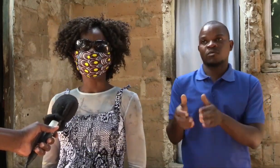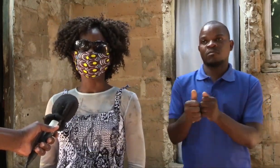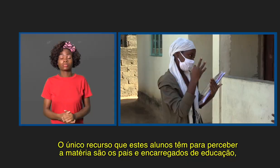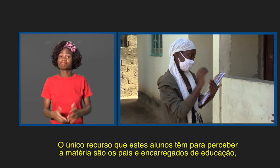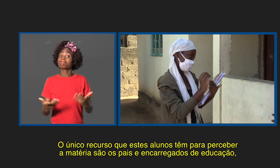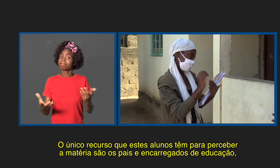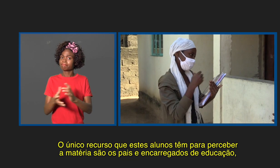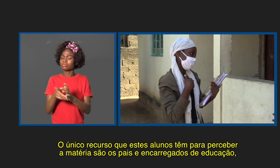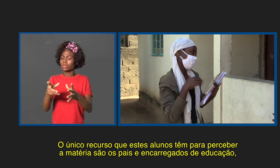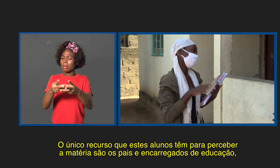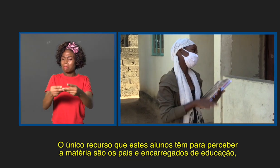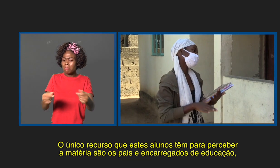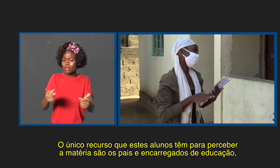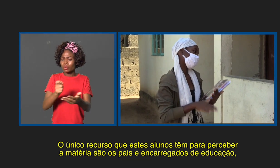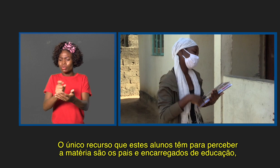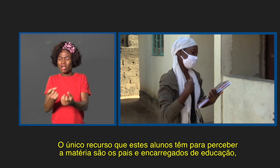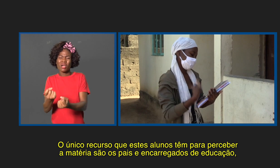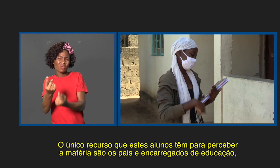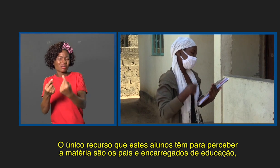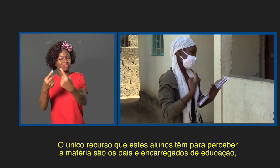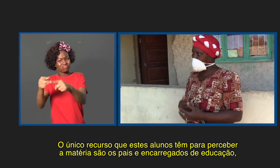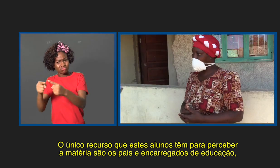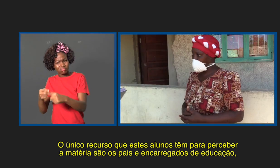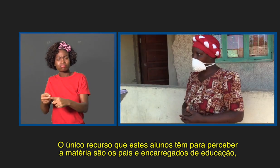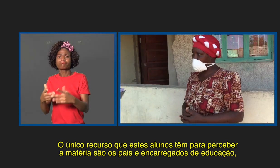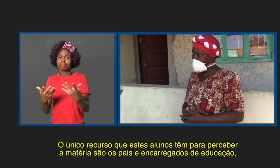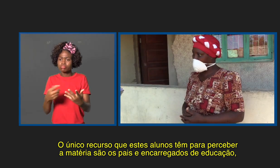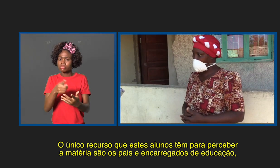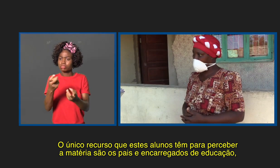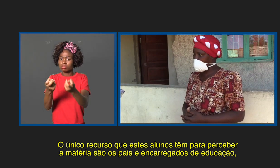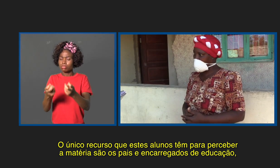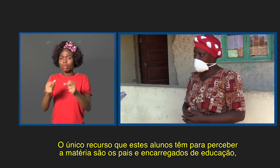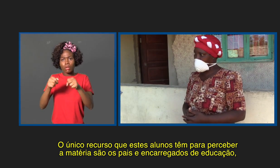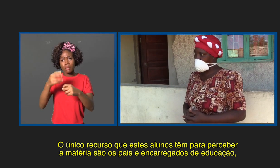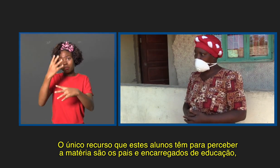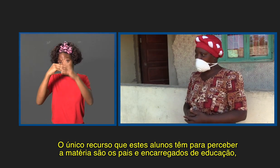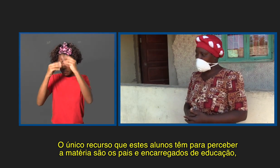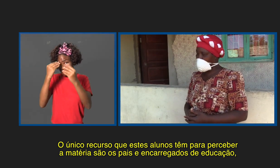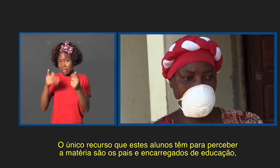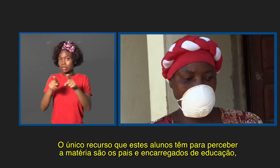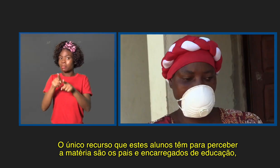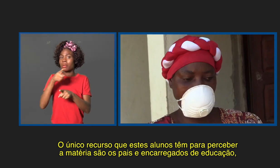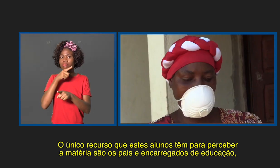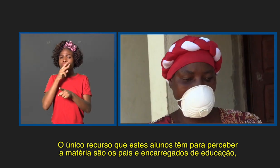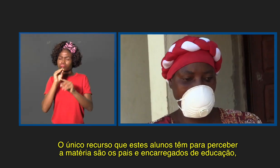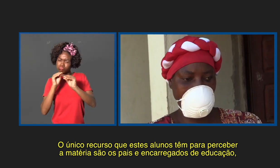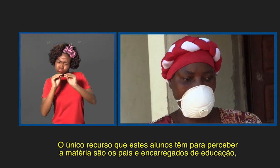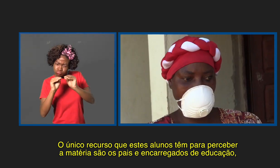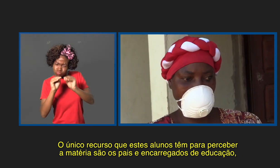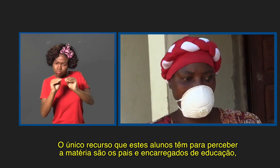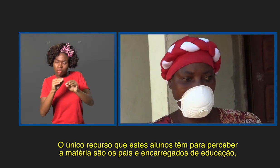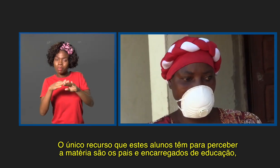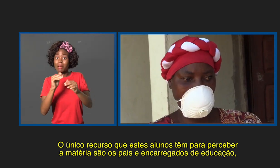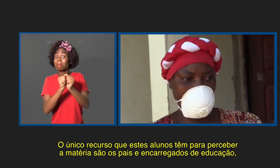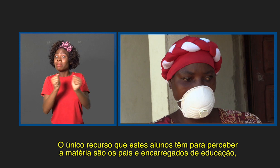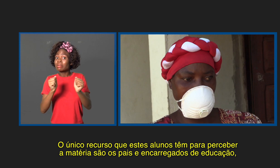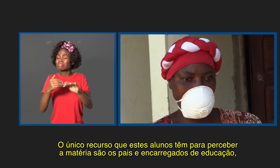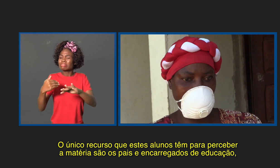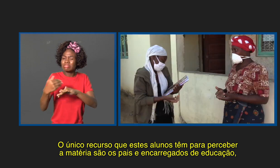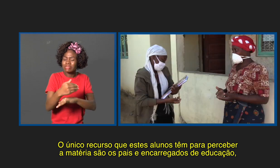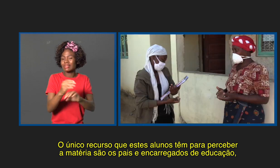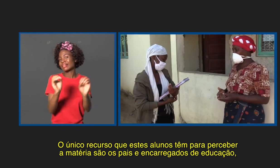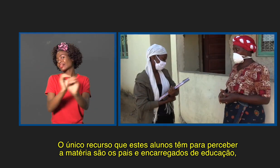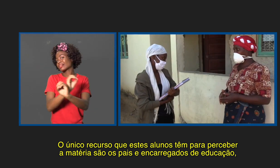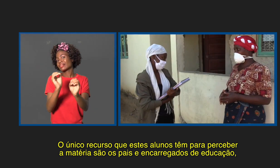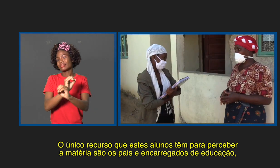parado. O único recurso que estes alunos têm para perceber a matéria são os pais e